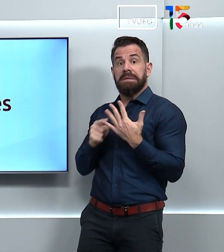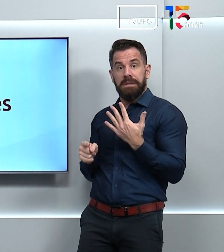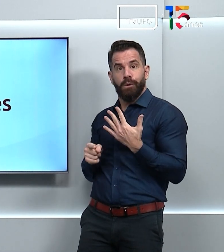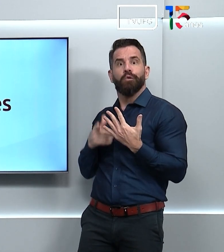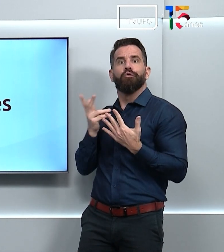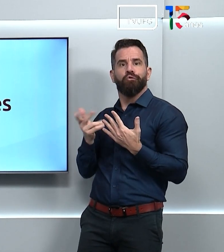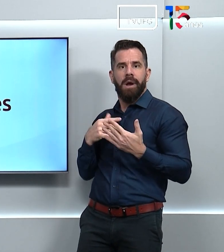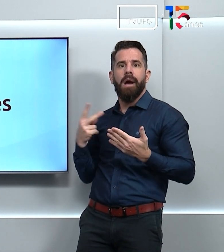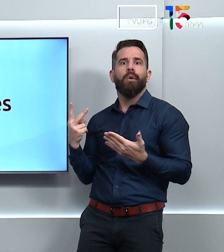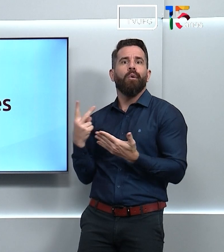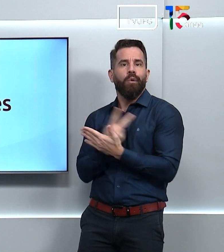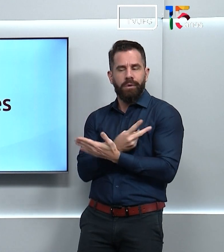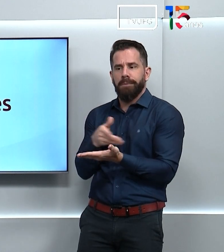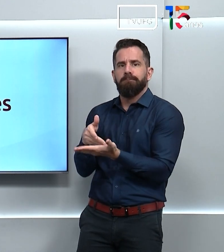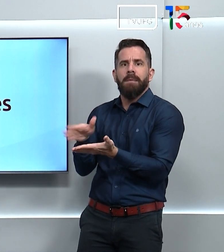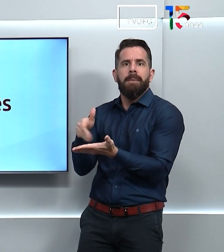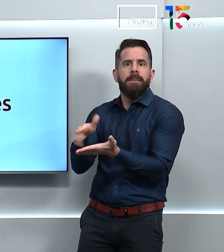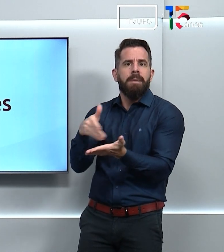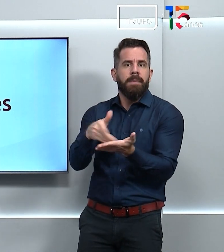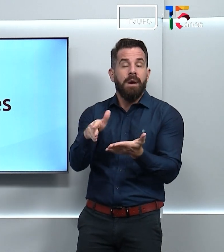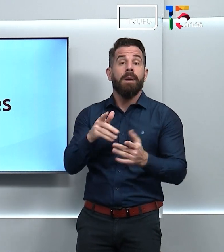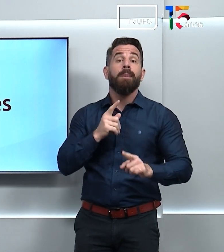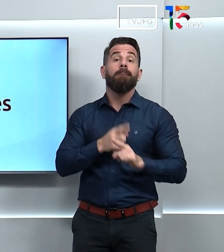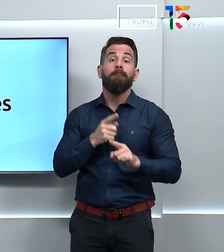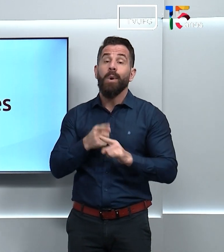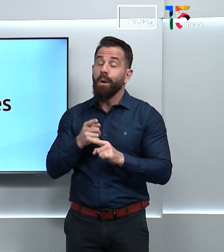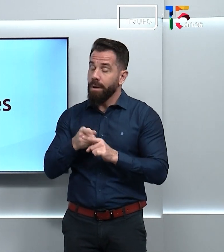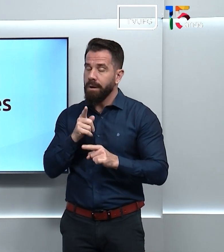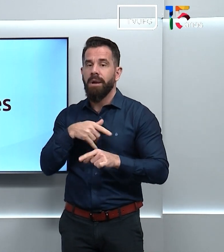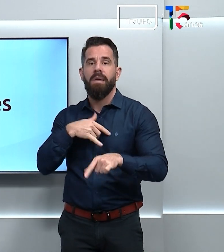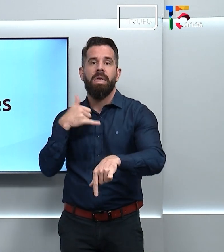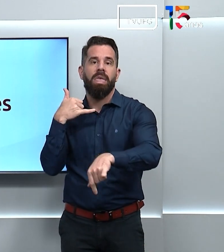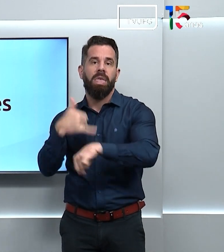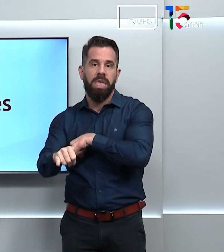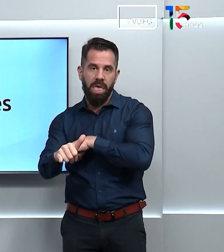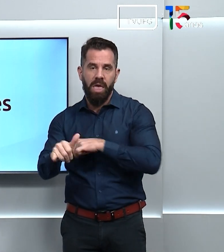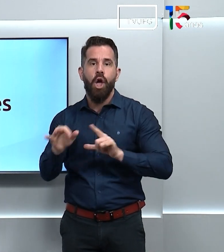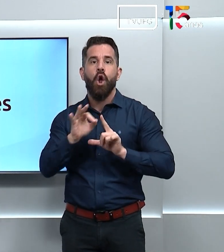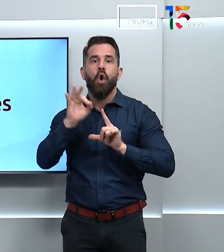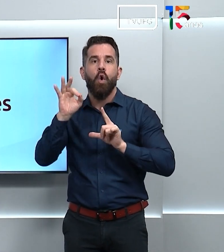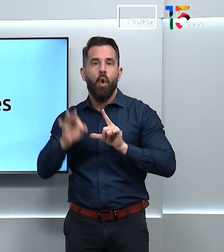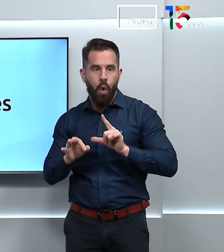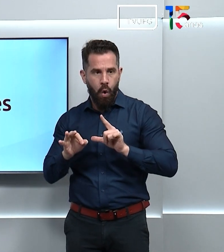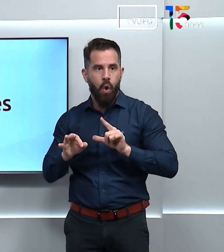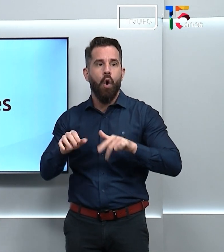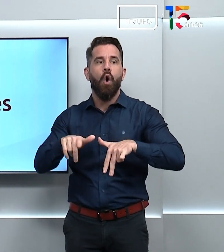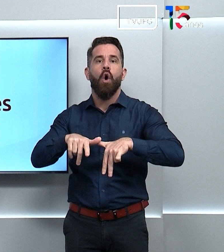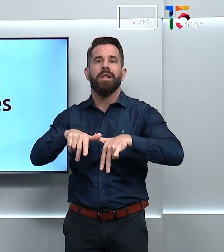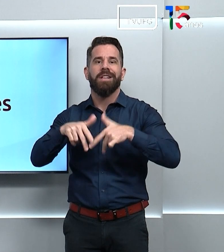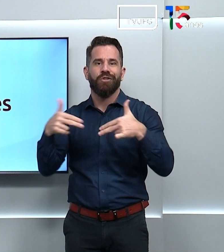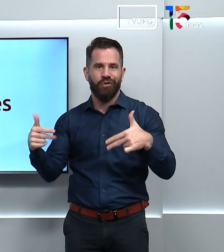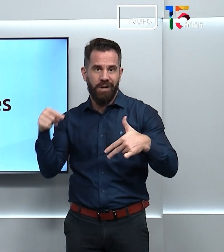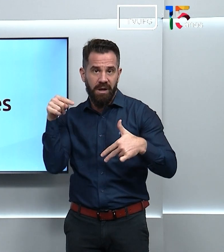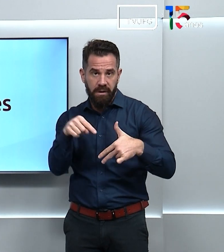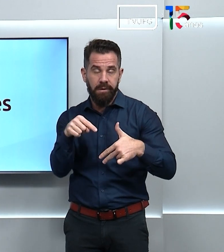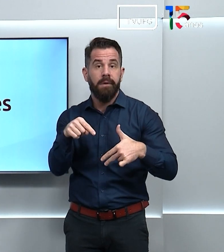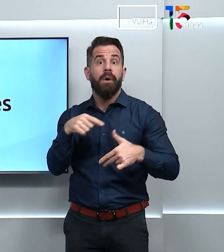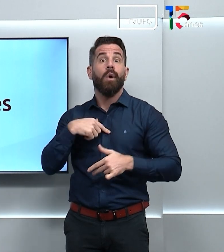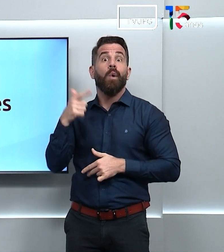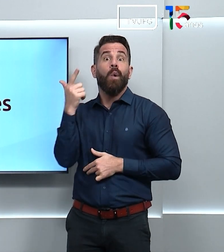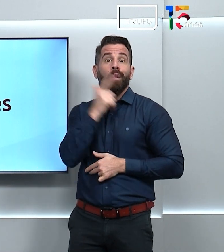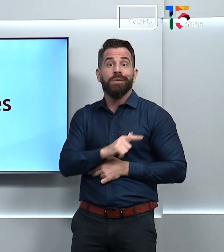cassados por uma fraude na cota de gênero da coligação pela qual eles foram eleitos nas últimas eleições municipais,